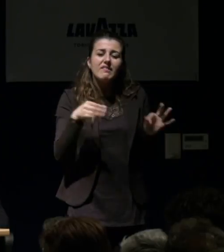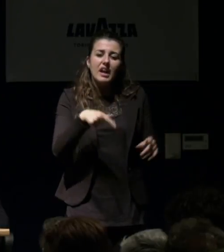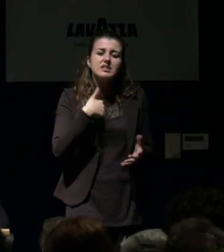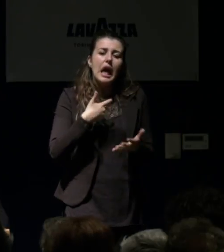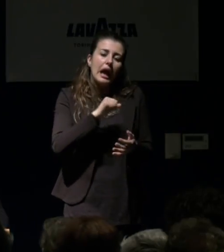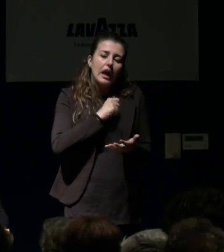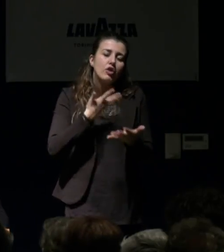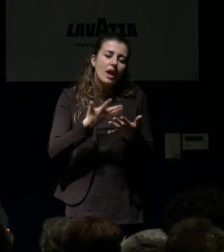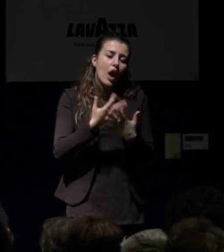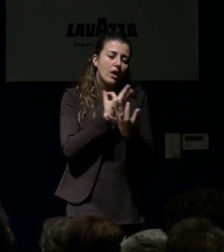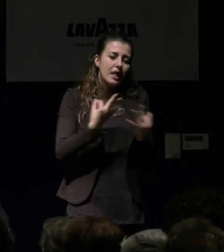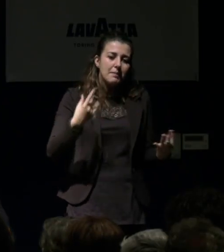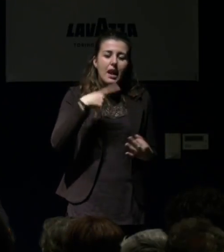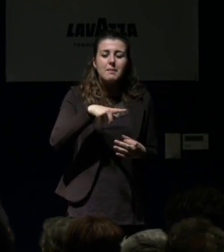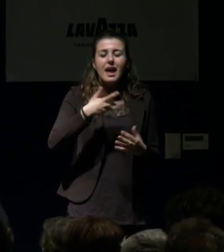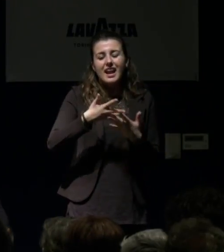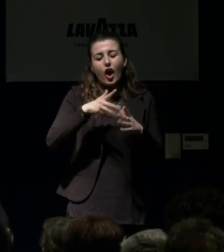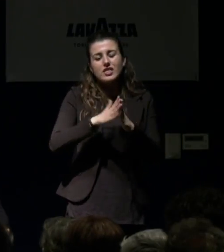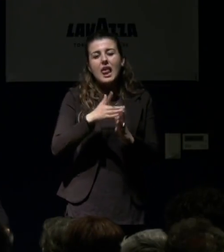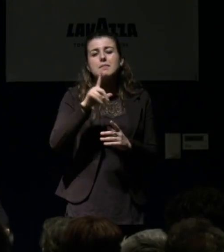bene questa tratta dalla frontiera